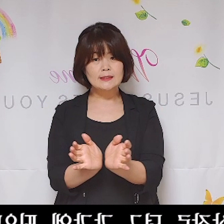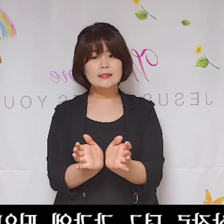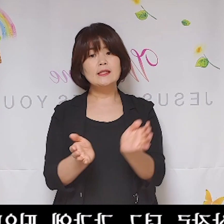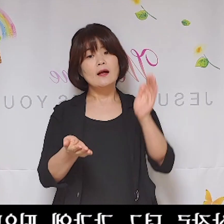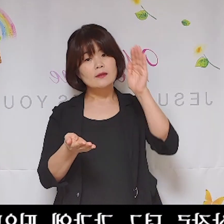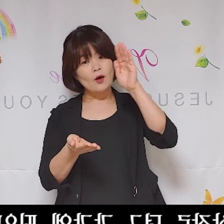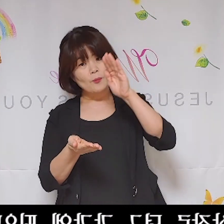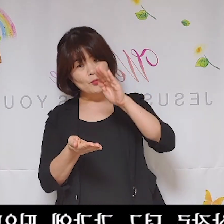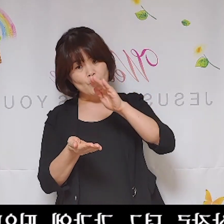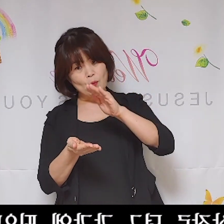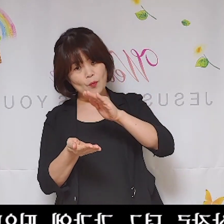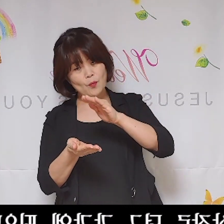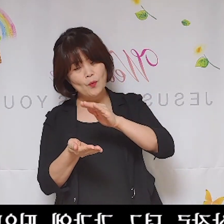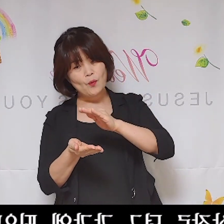상자를 덮고